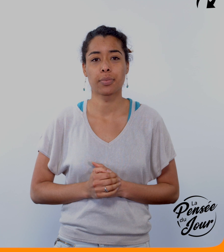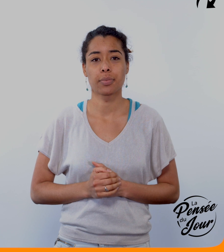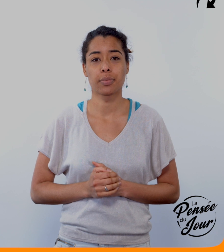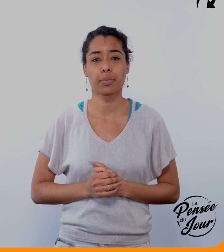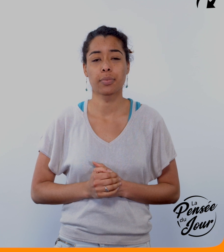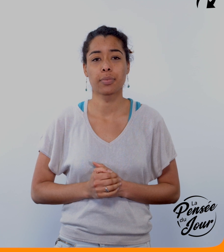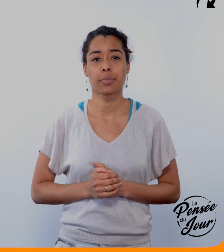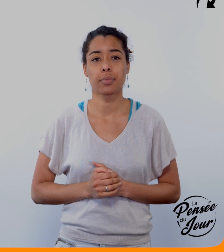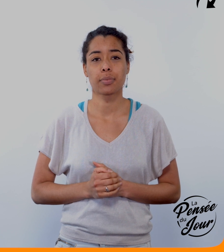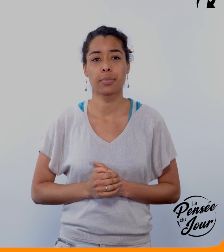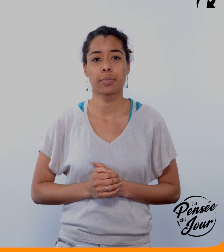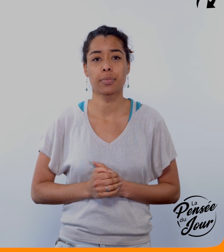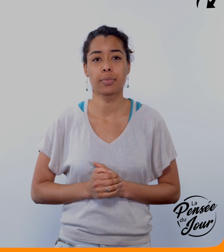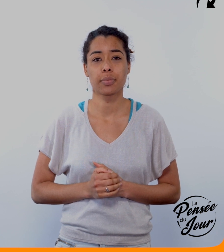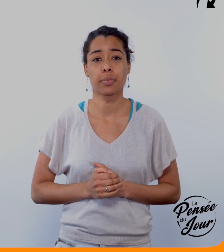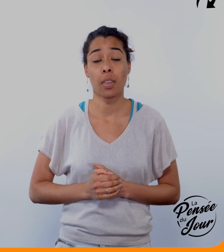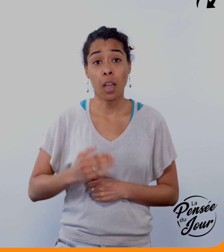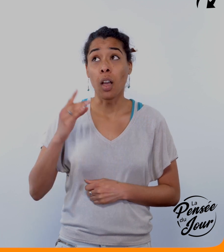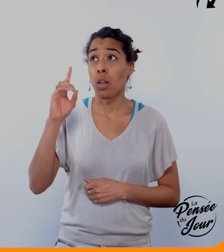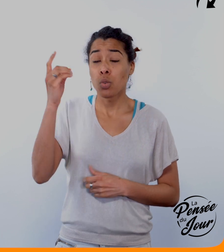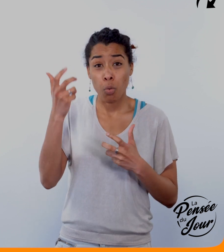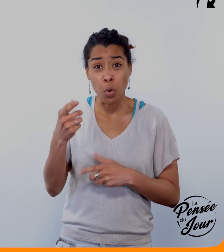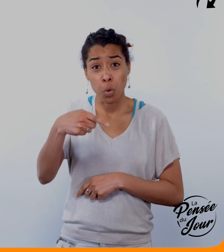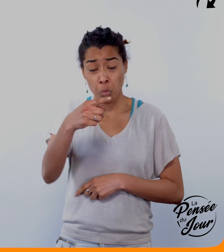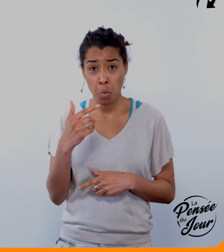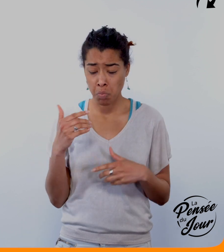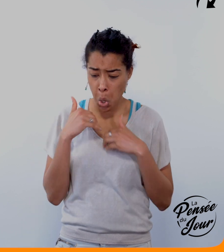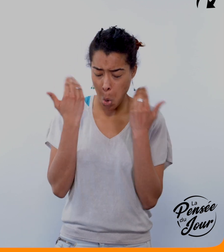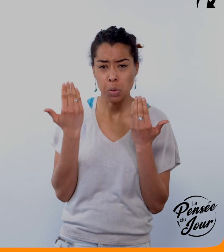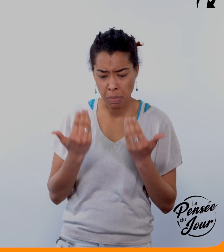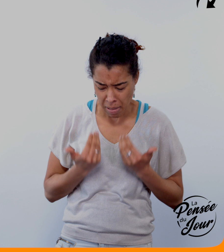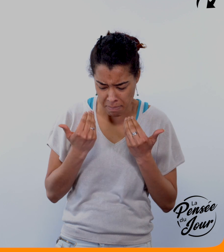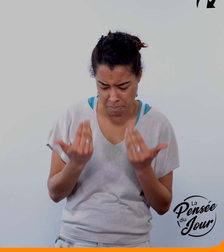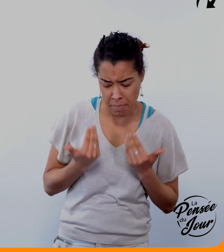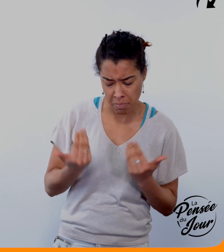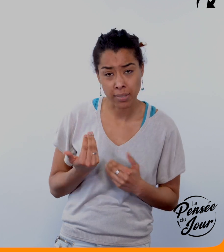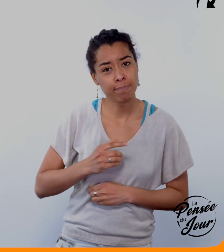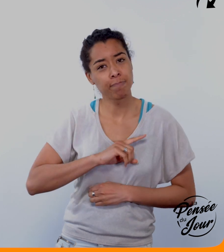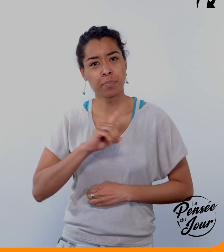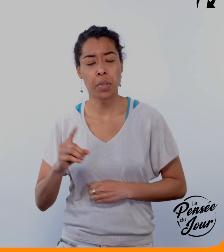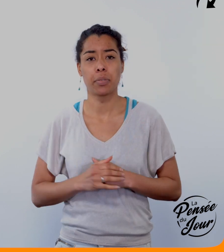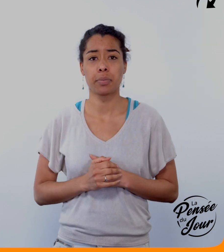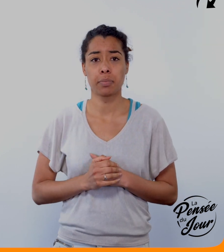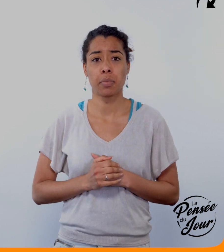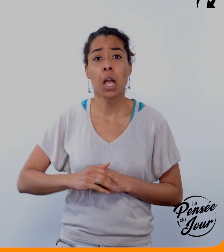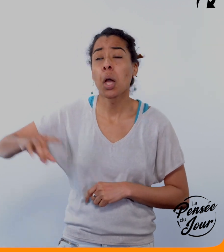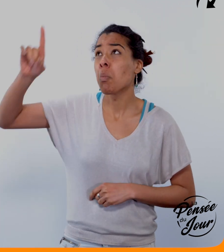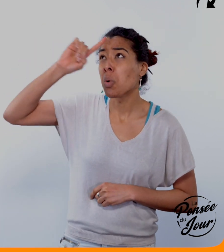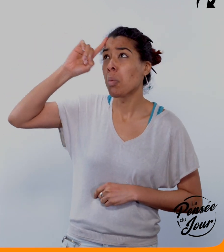ne veut pas que vous restiez dans la défaite et la honte, sous le feu de l'ennemi. Votre Père comprend vos pourquoi. Ne